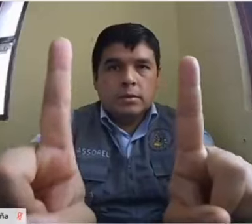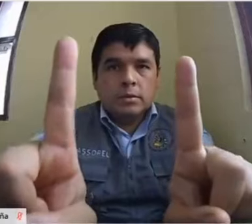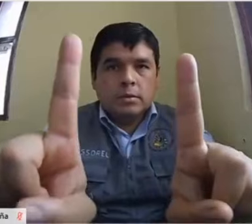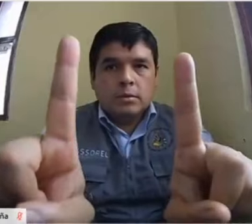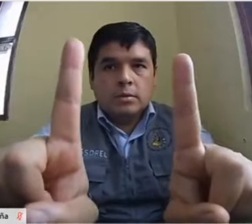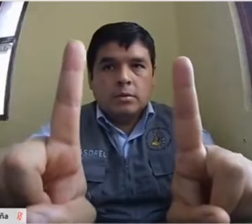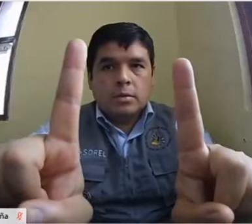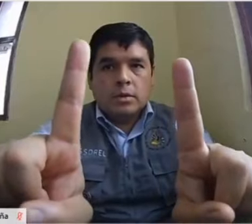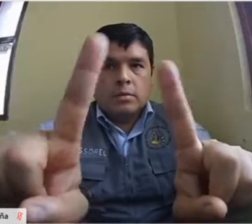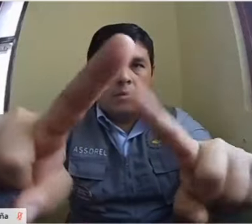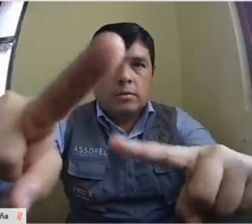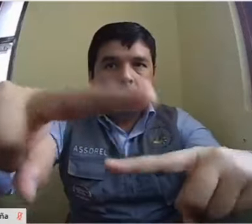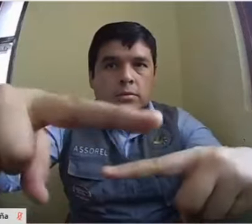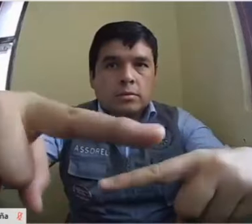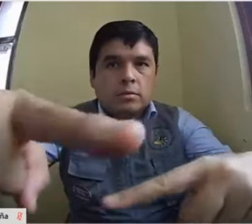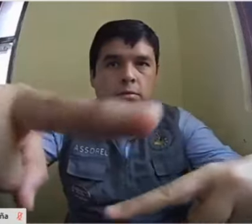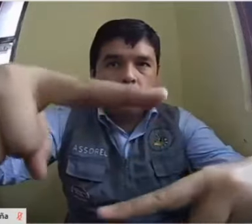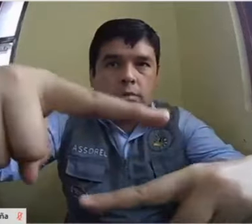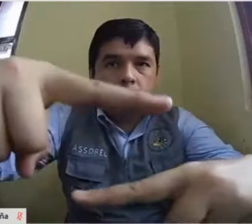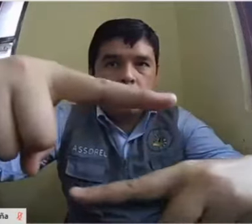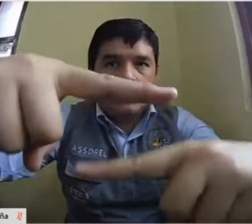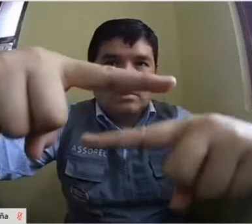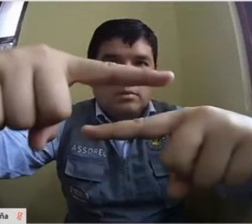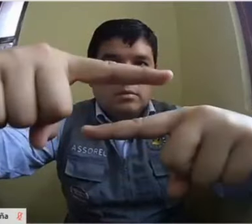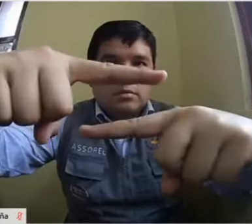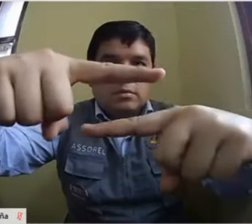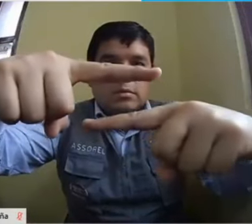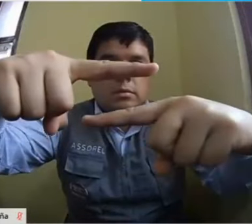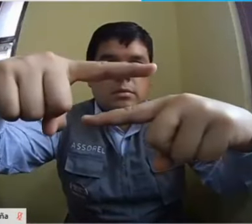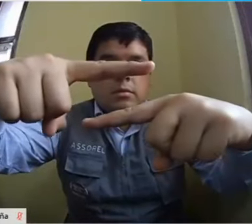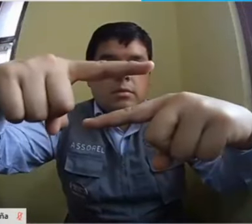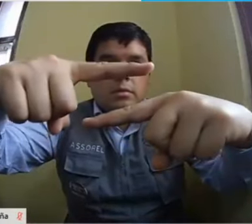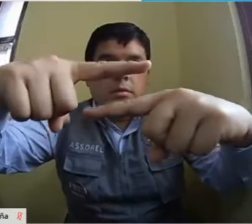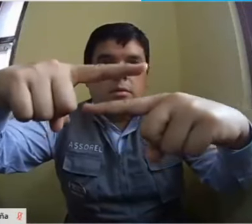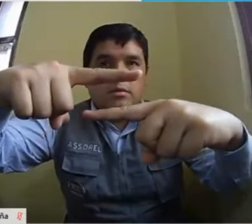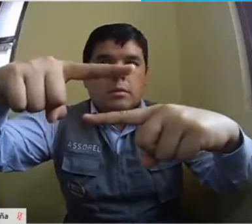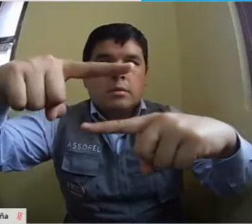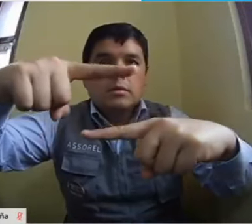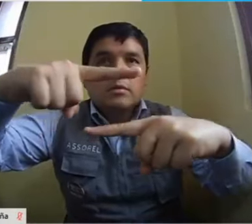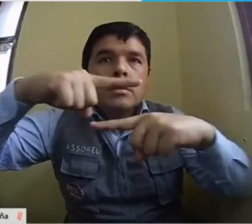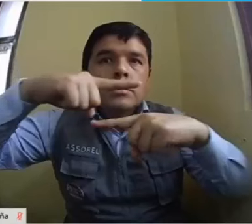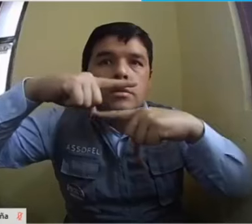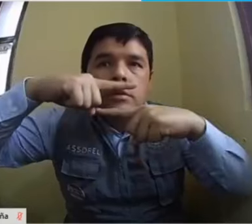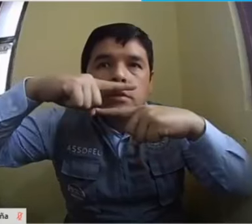También la Z antigua es con ambos índices y en la boca,